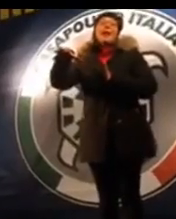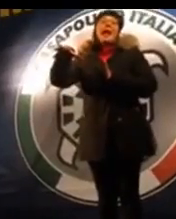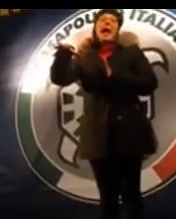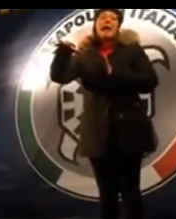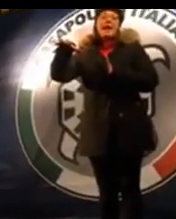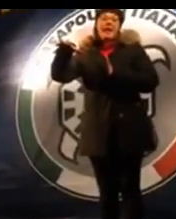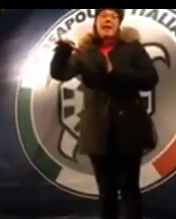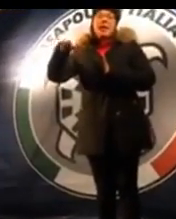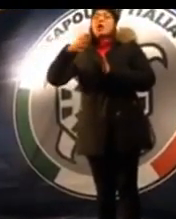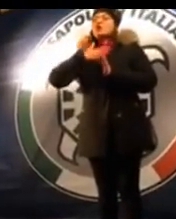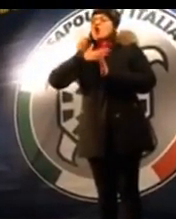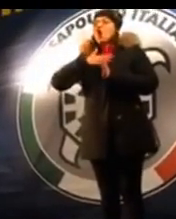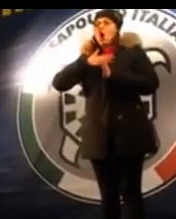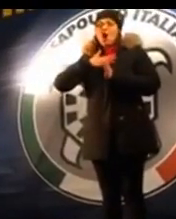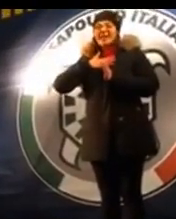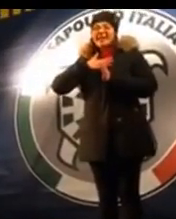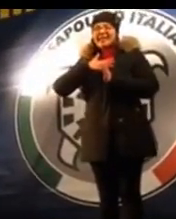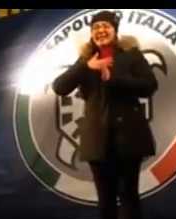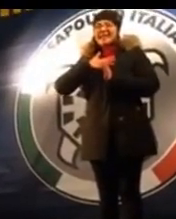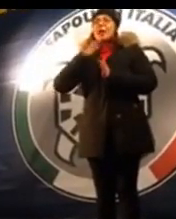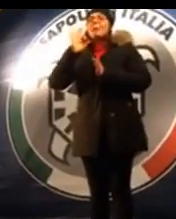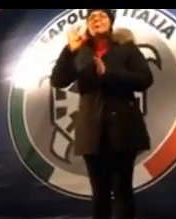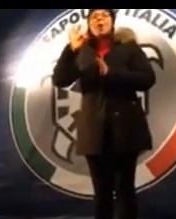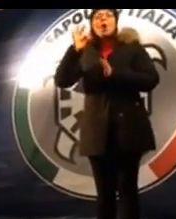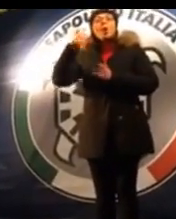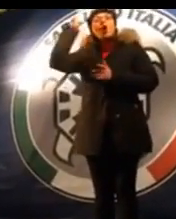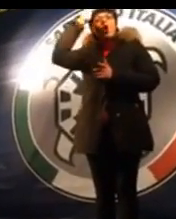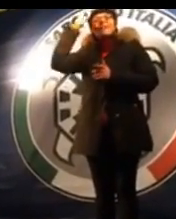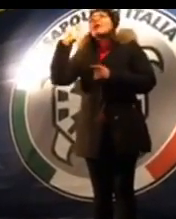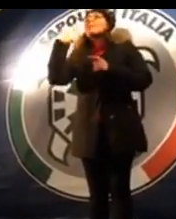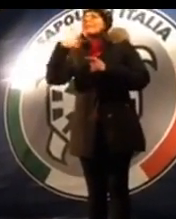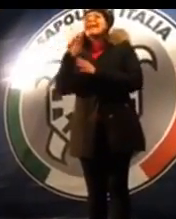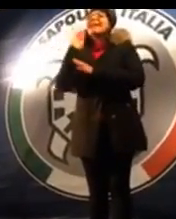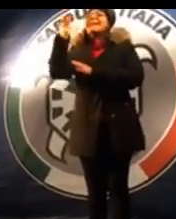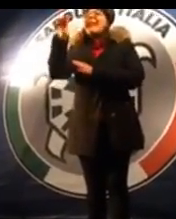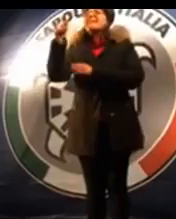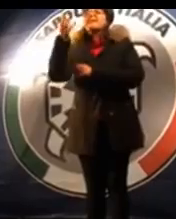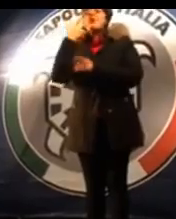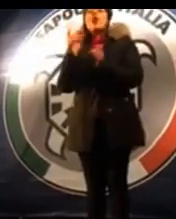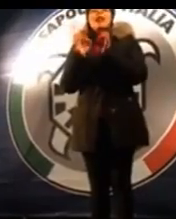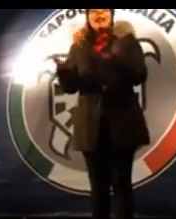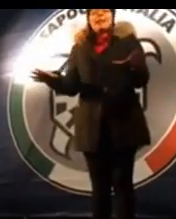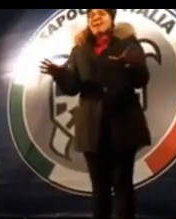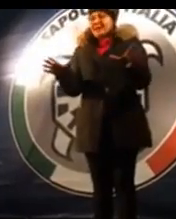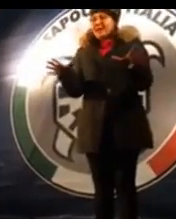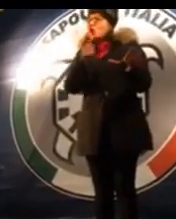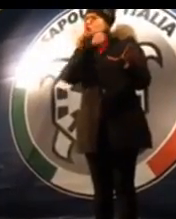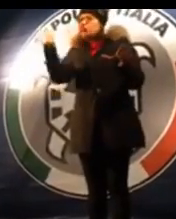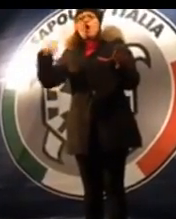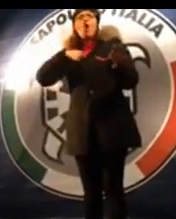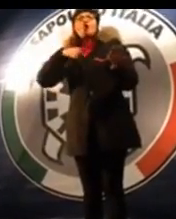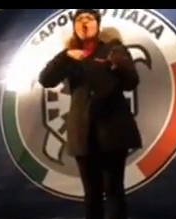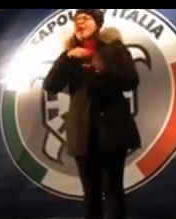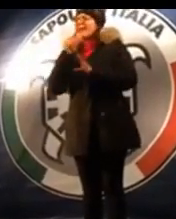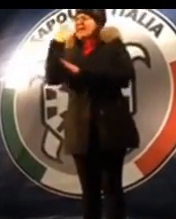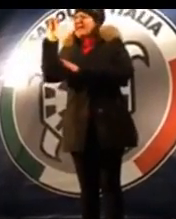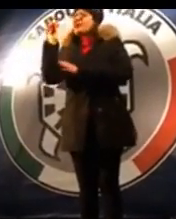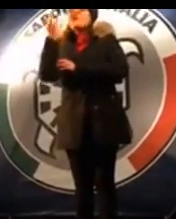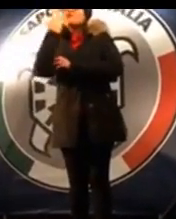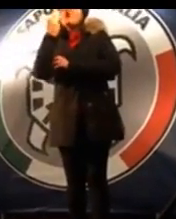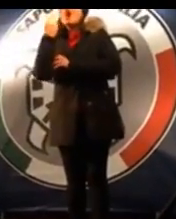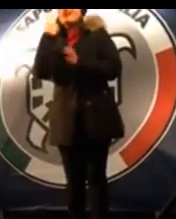la libertà per questa nazione, siamo rimasti soltanto noi a pretendere che noi si torni ad avere una nostra